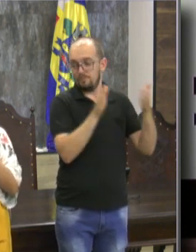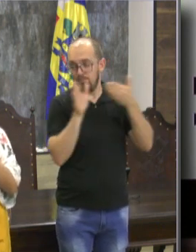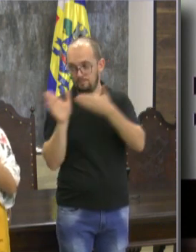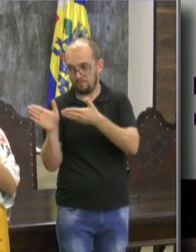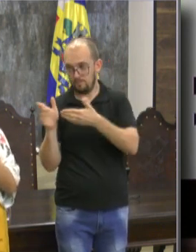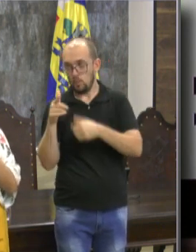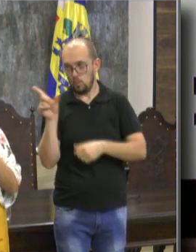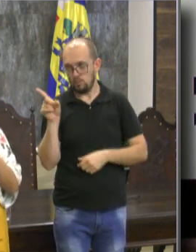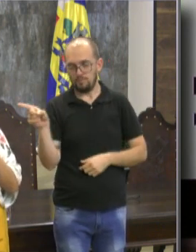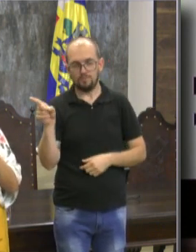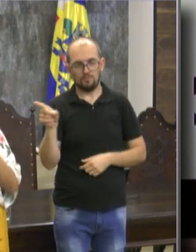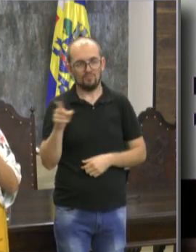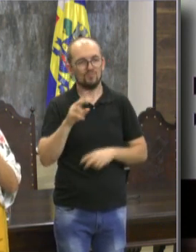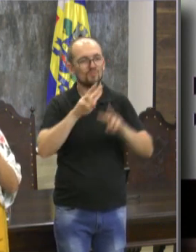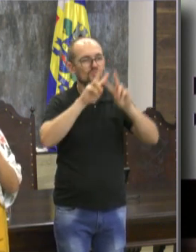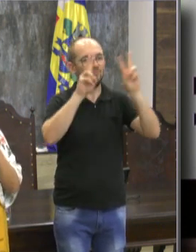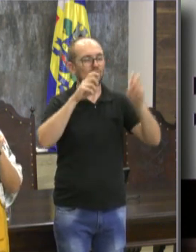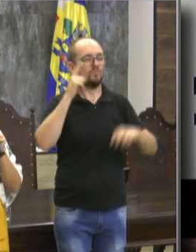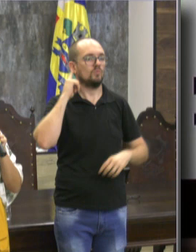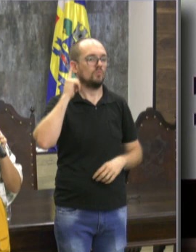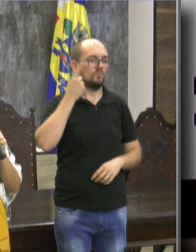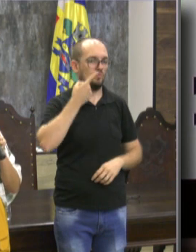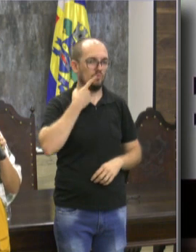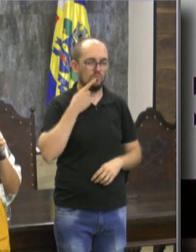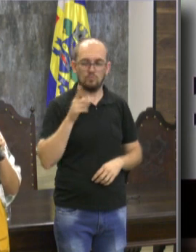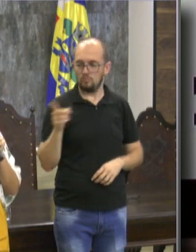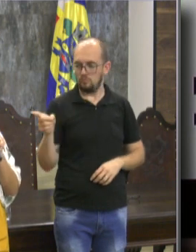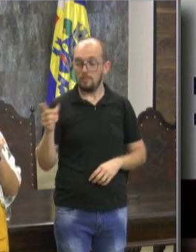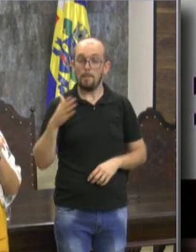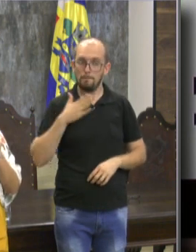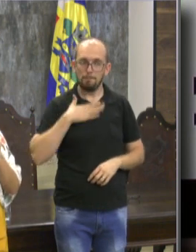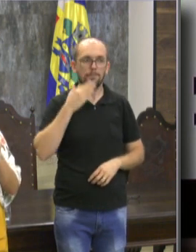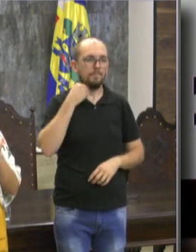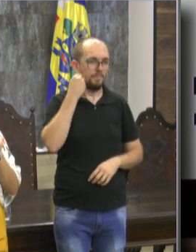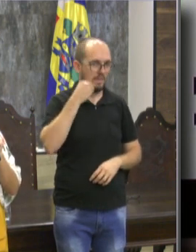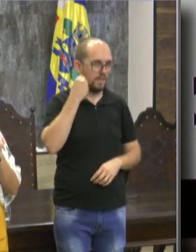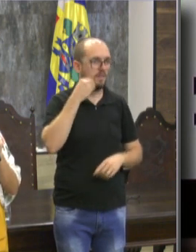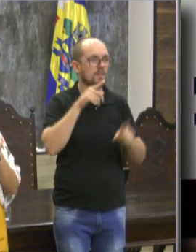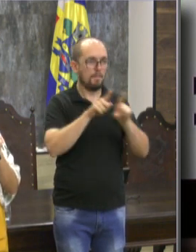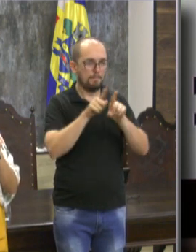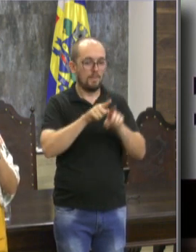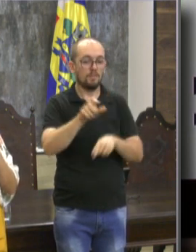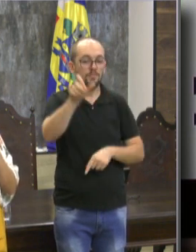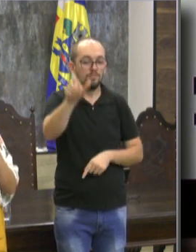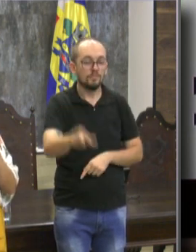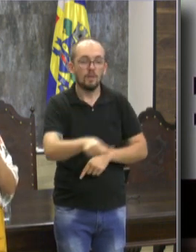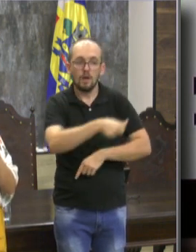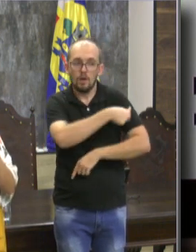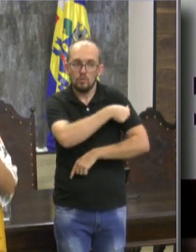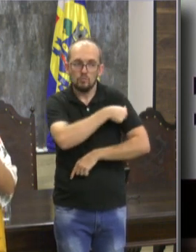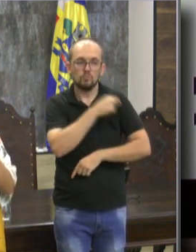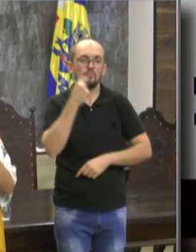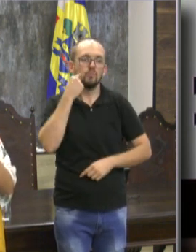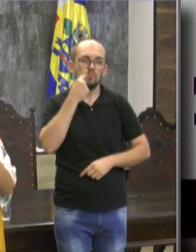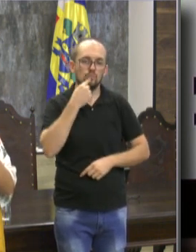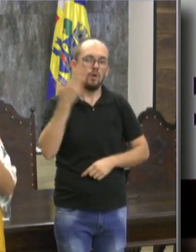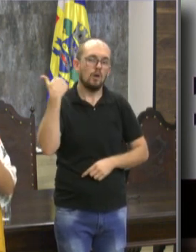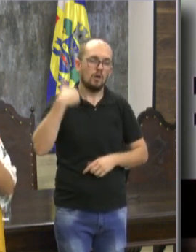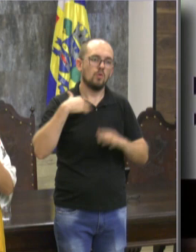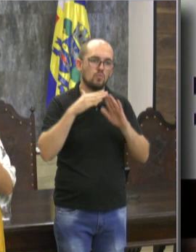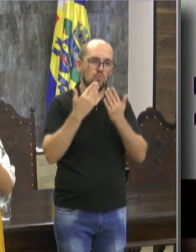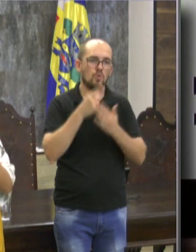A Criança Surda, Possibilidades de Aprendizagem, também é uma experiência com uma criança surda que eu tive